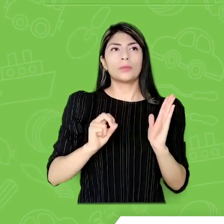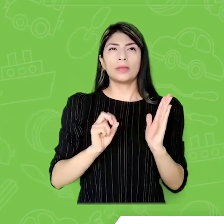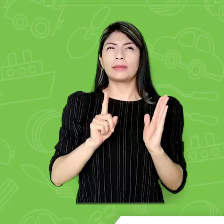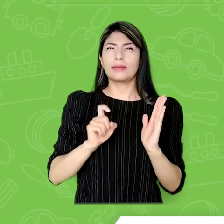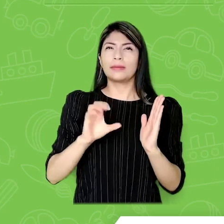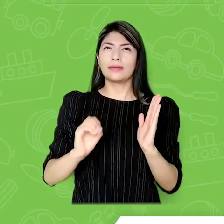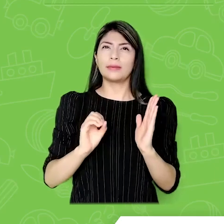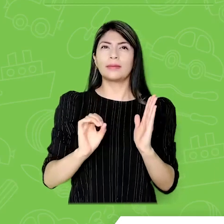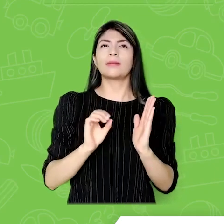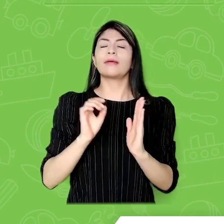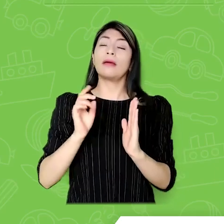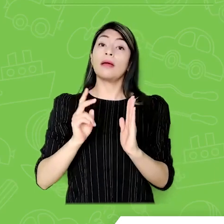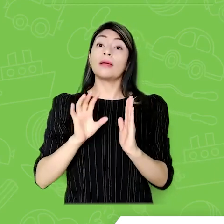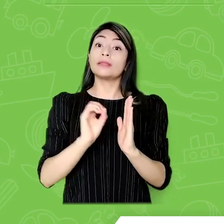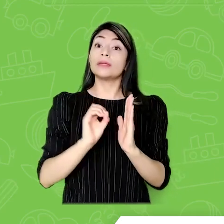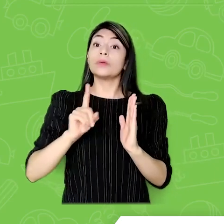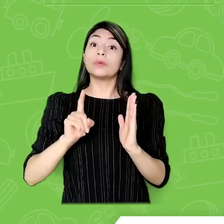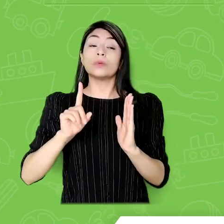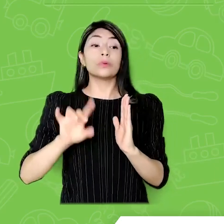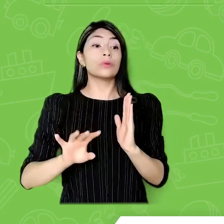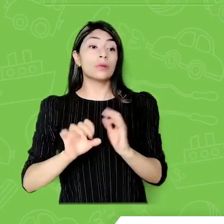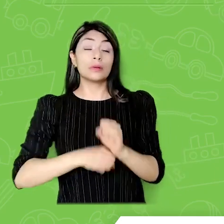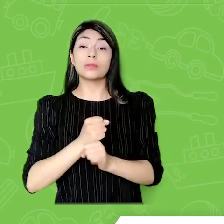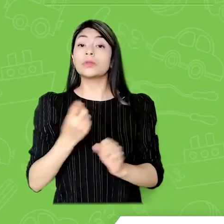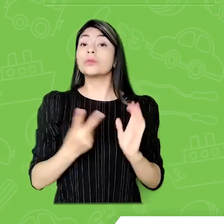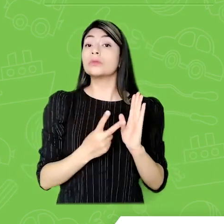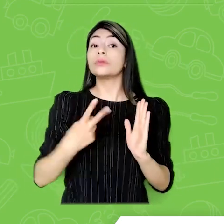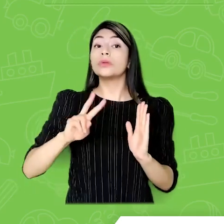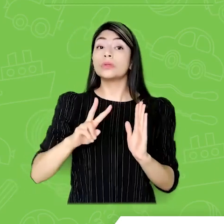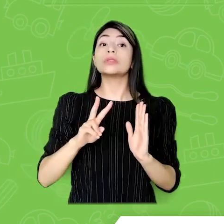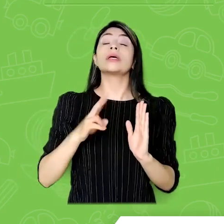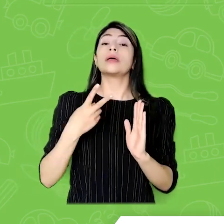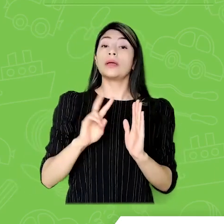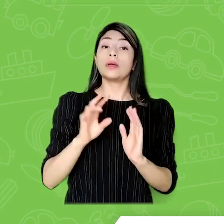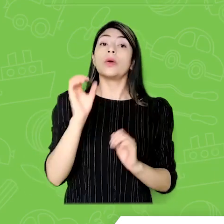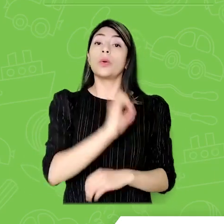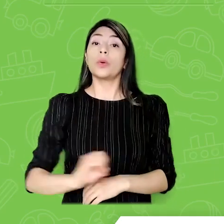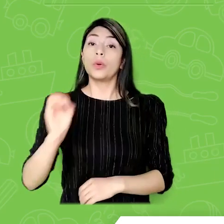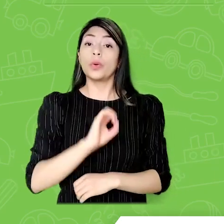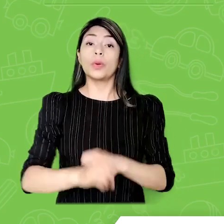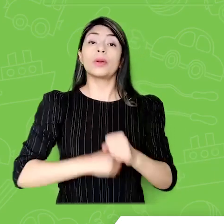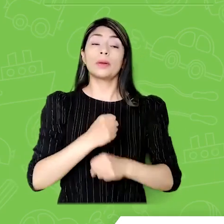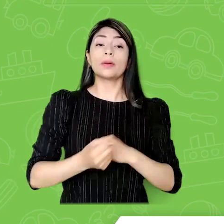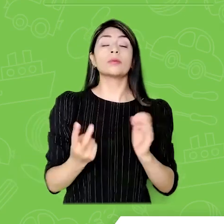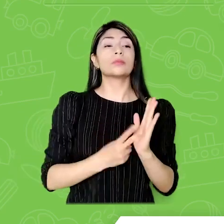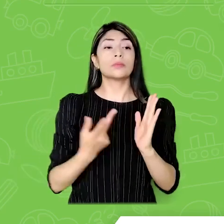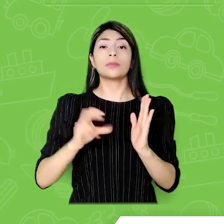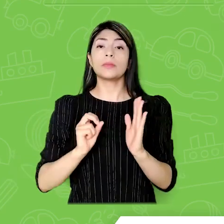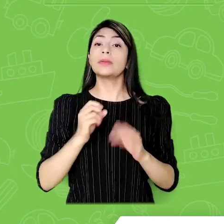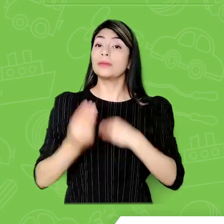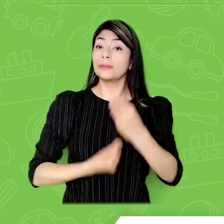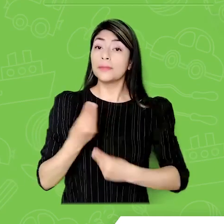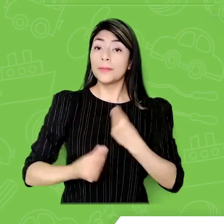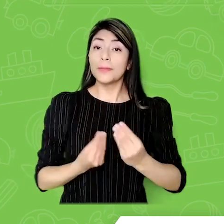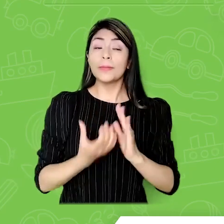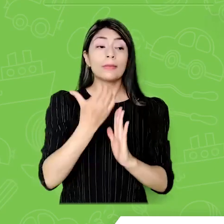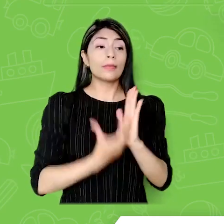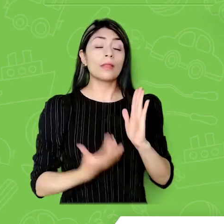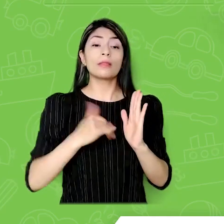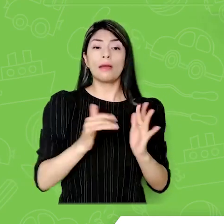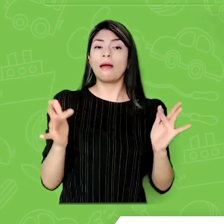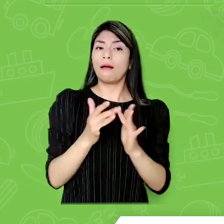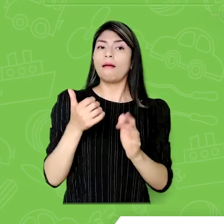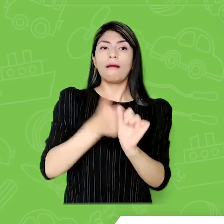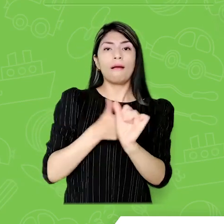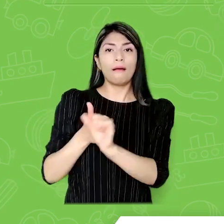2020-6001-1895-12 del 30 de octubre del 2020, certificaron para cada uno de los empleos ofertados por la referida entidad en